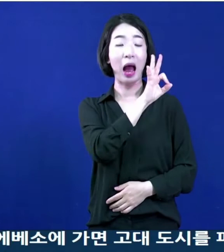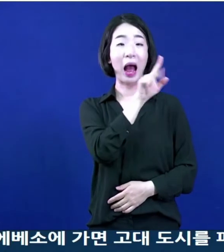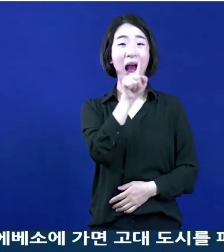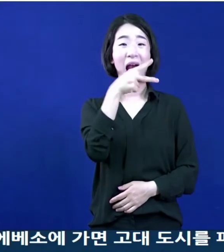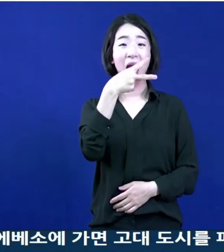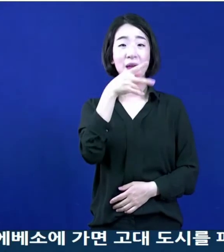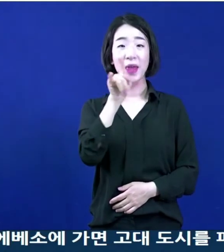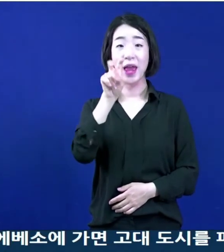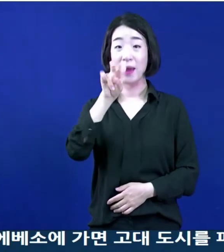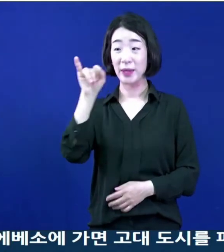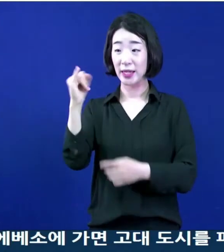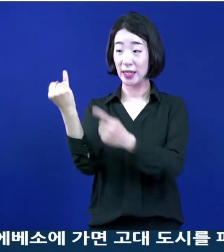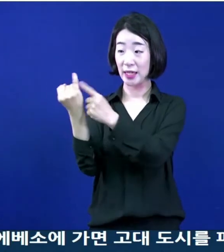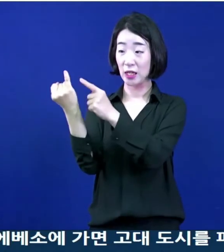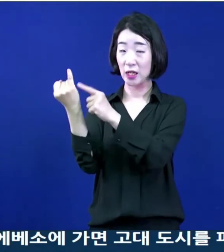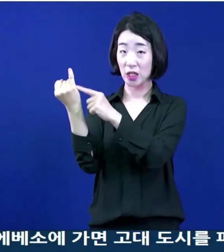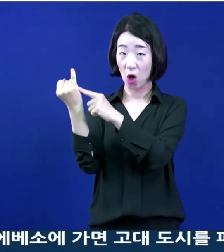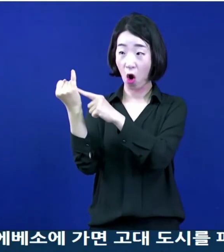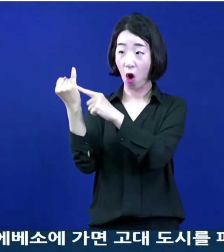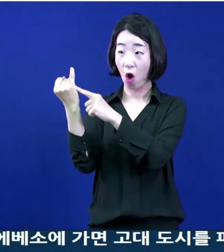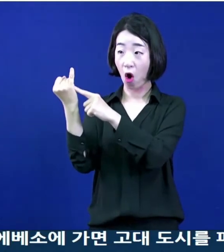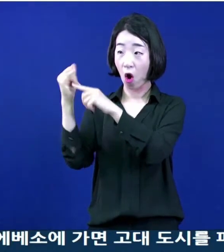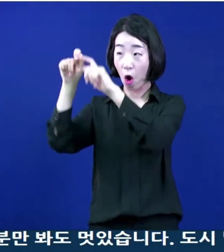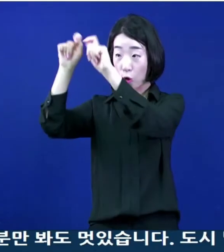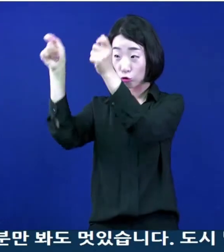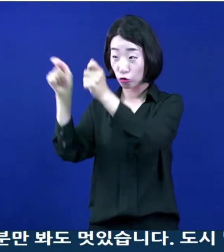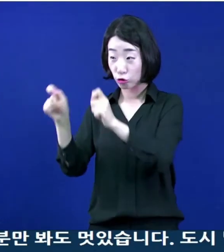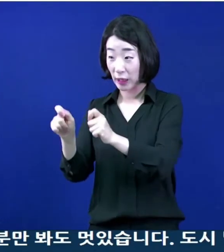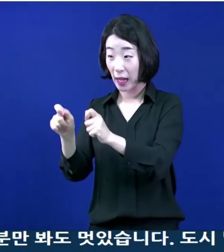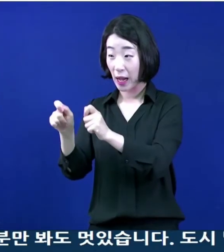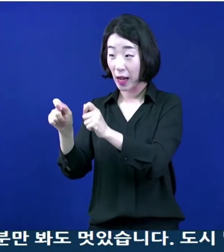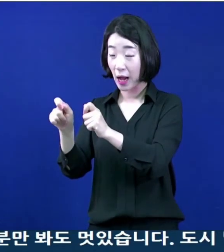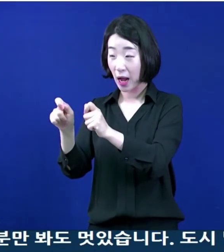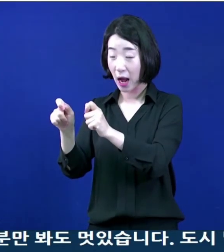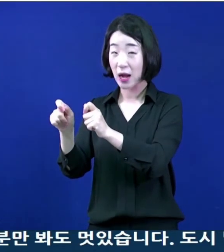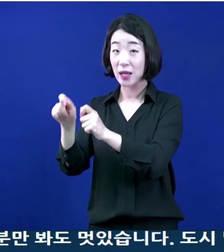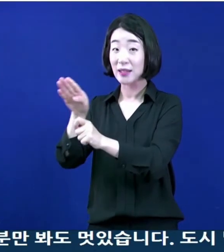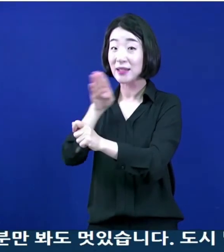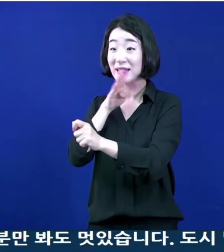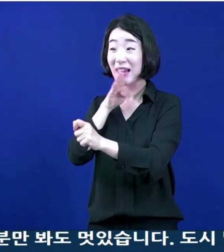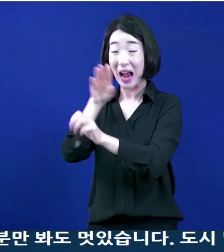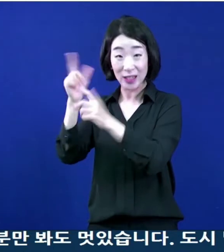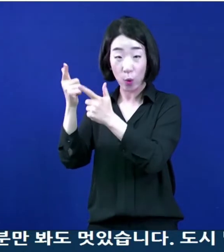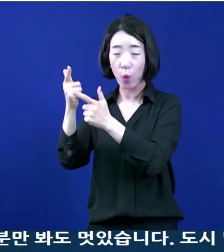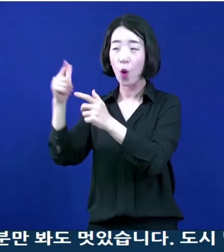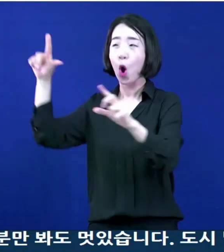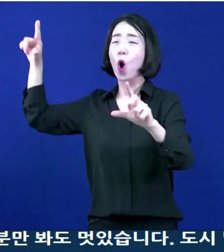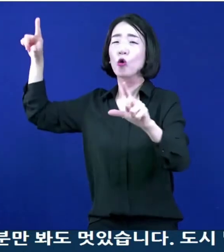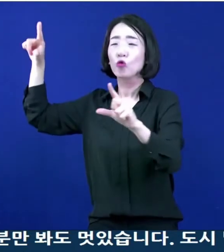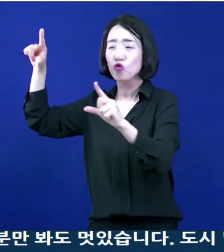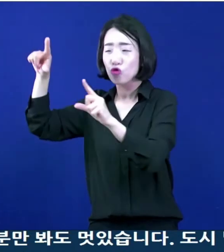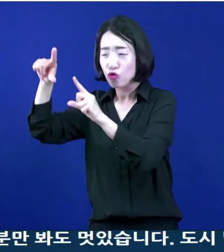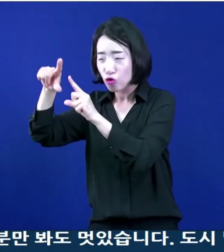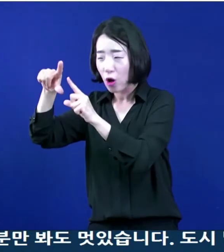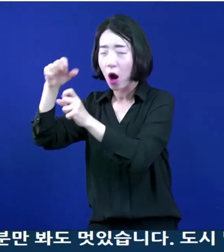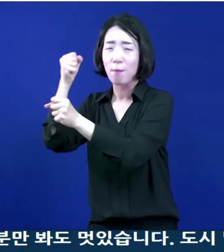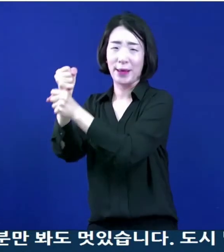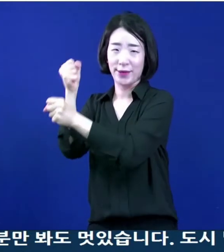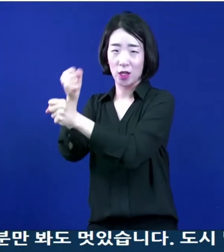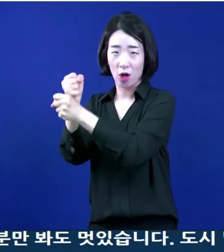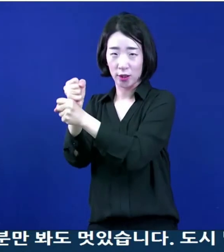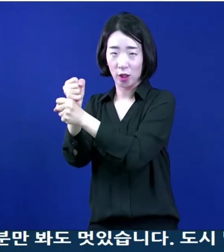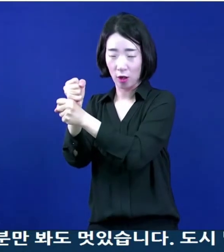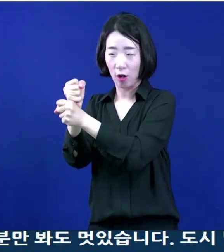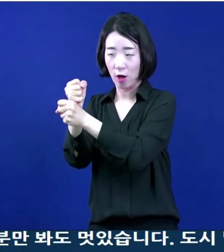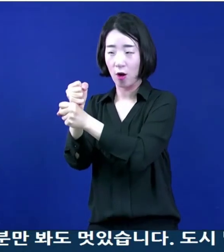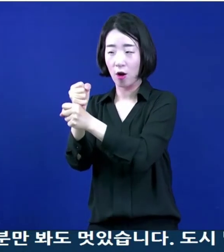여신을 줄여서 만들어 놓은 신상이에요. 진짜 신상은 아까 봤던 신전에 있고 그곳에 작은 것들을